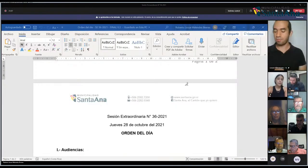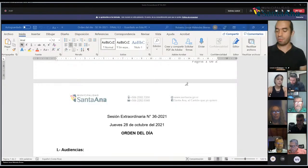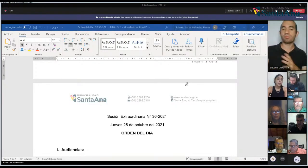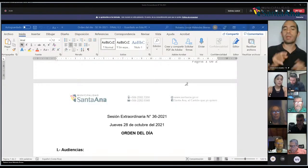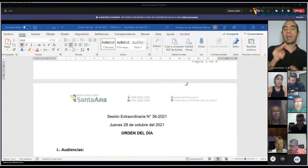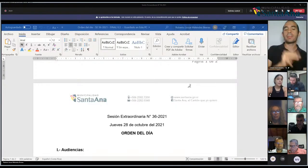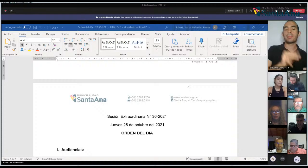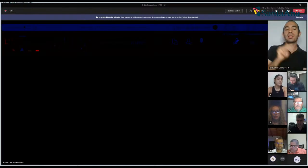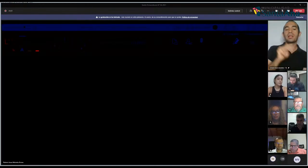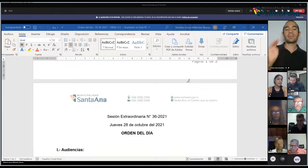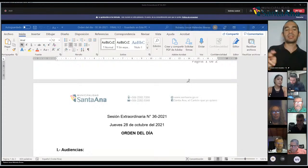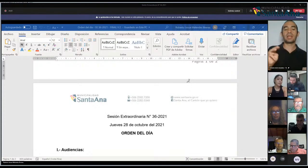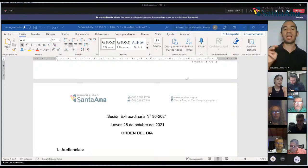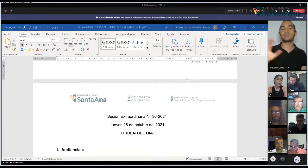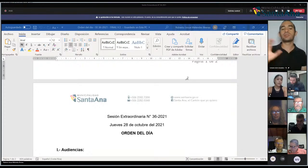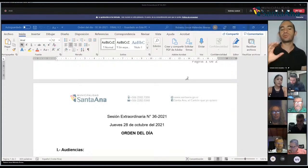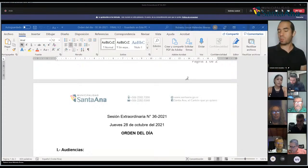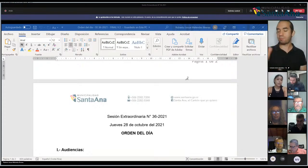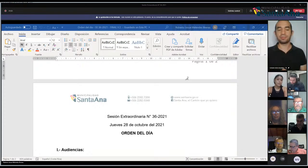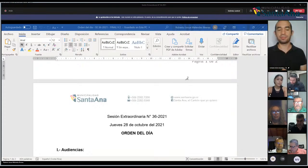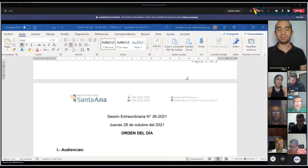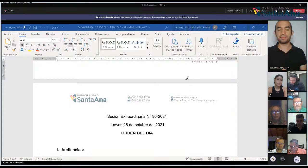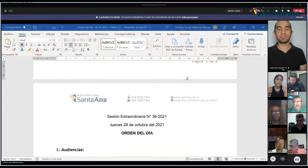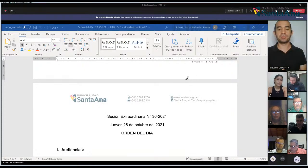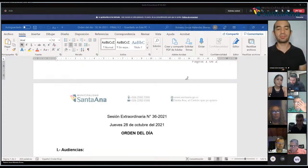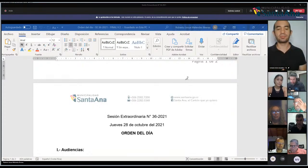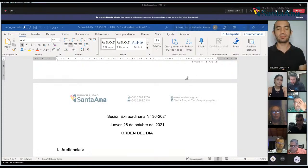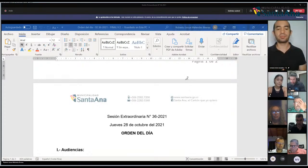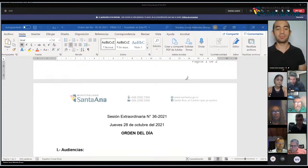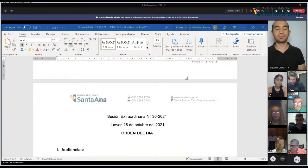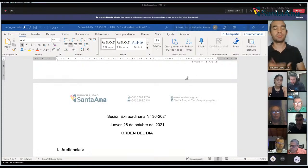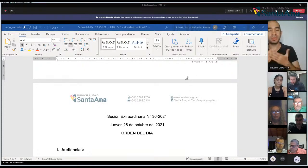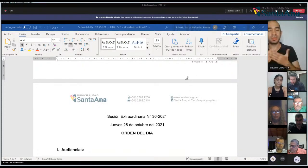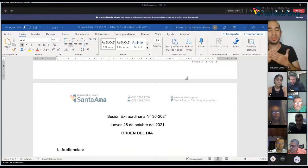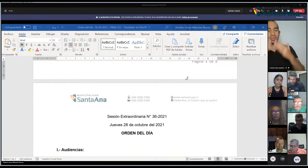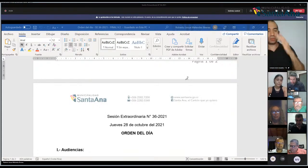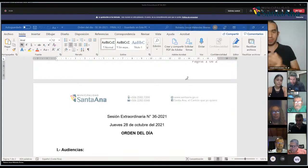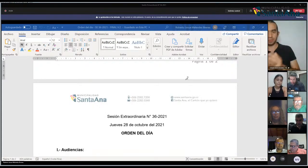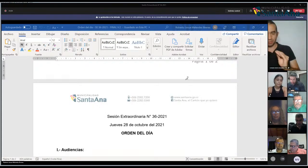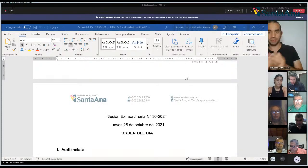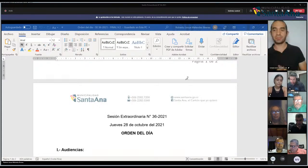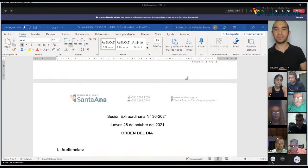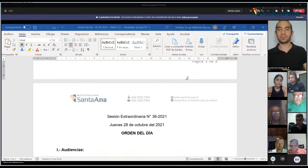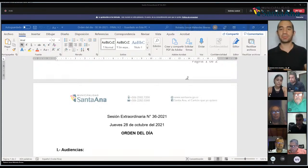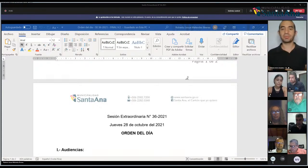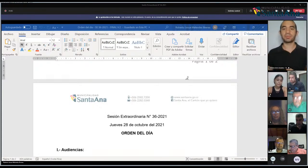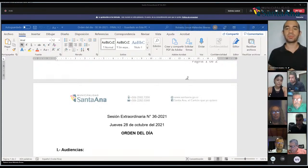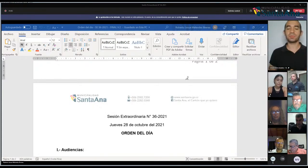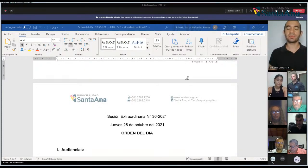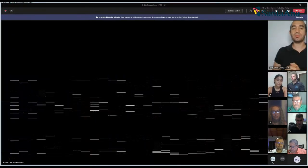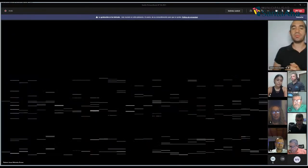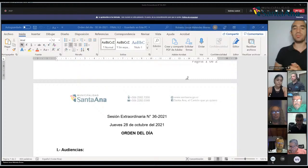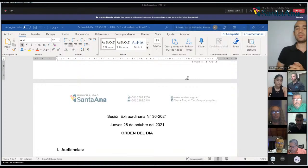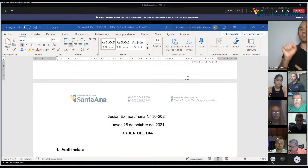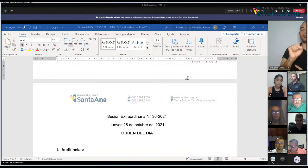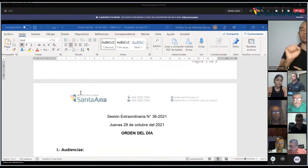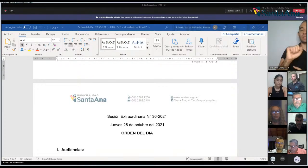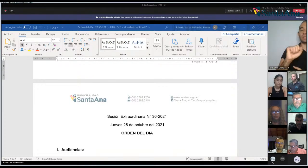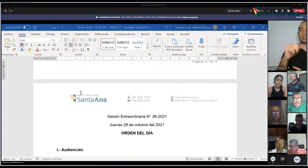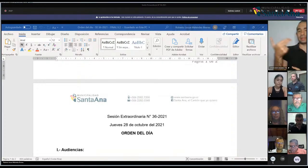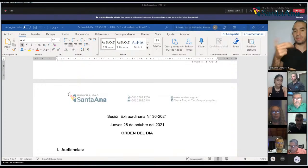bueno buenas noches sonia echavarría marín